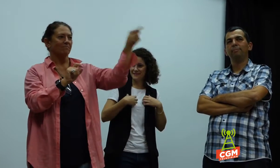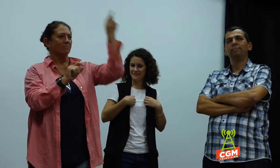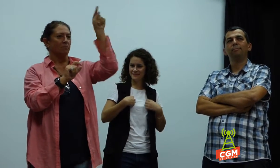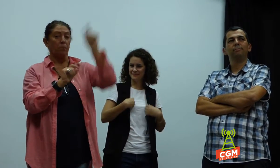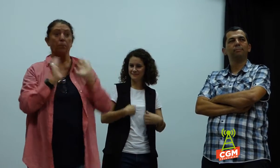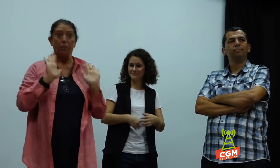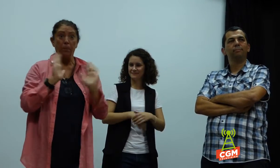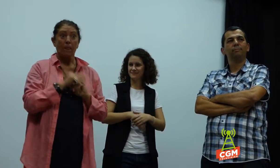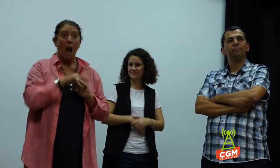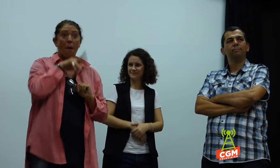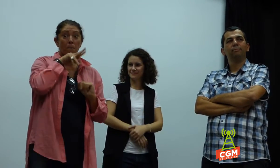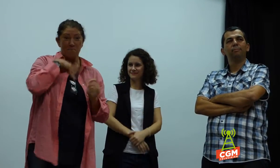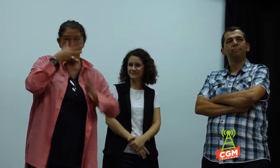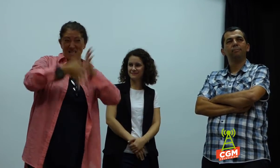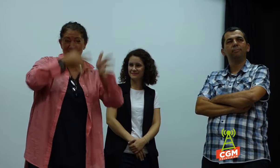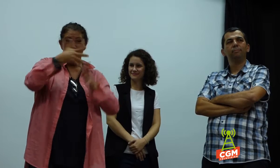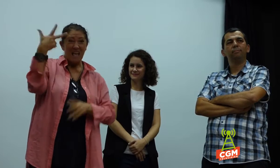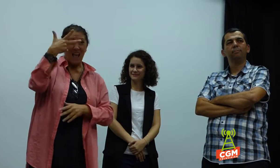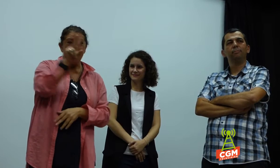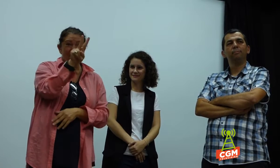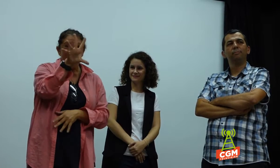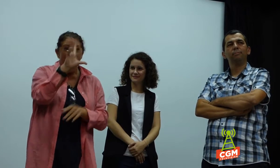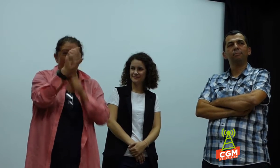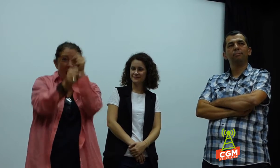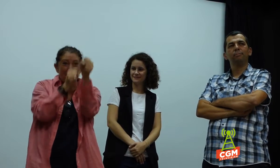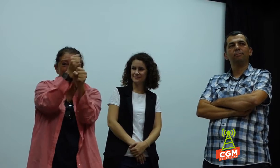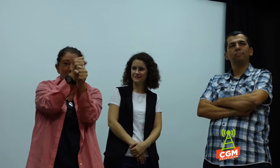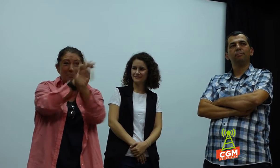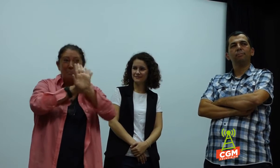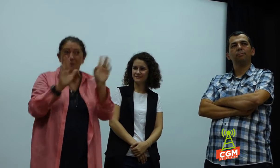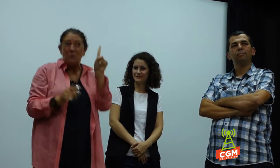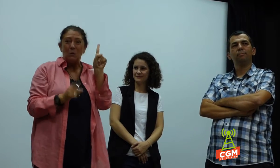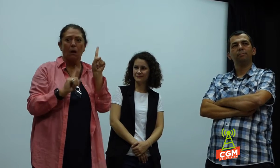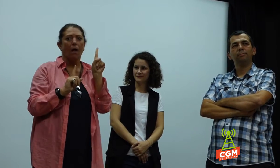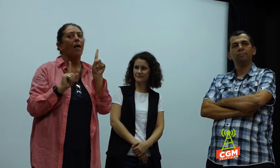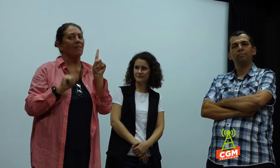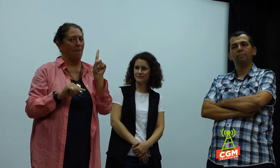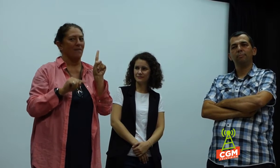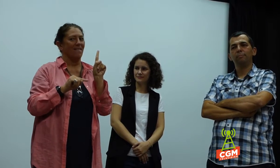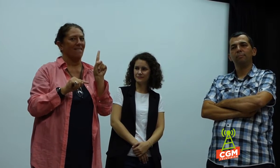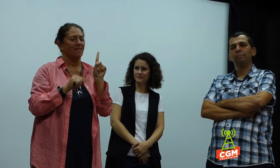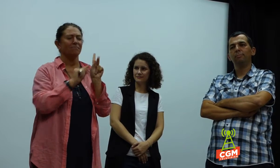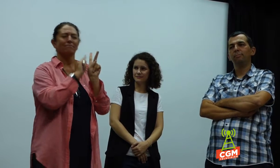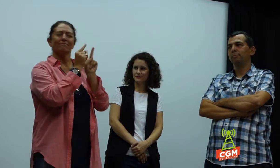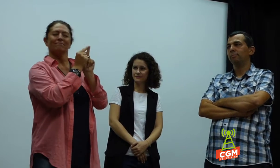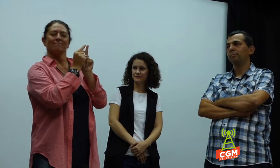sorda. Y bueno. Y hablando del 25 aniversario de